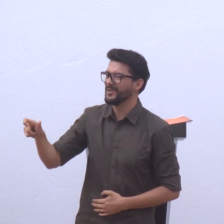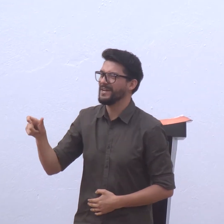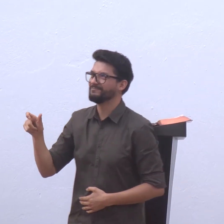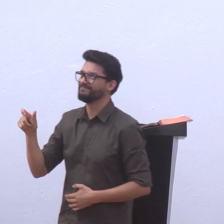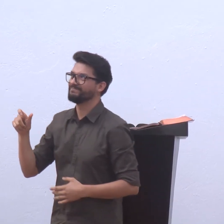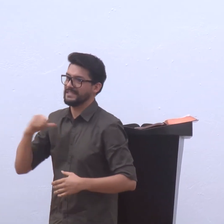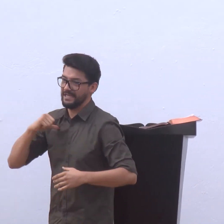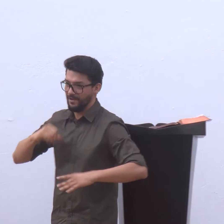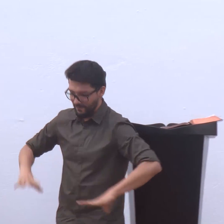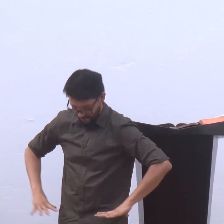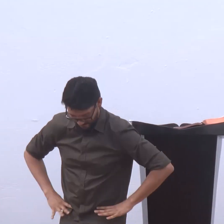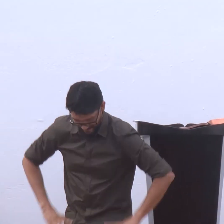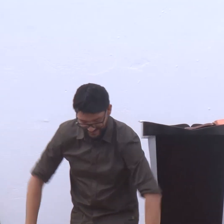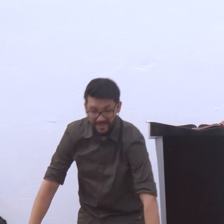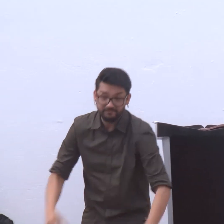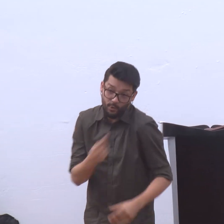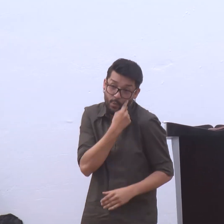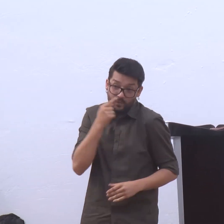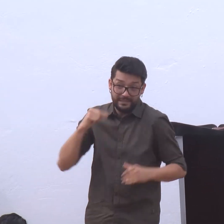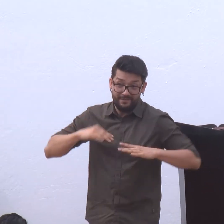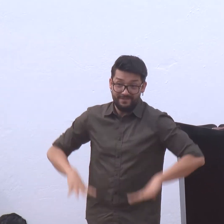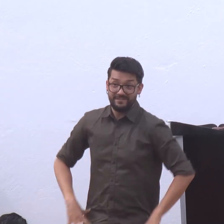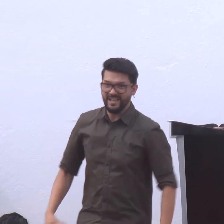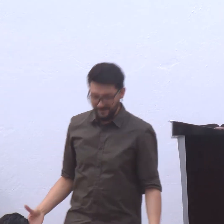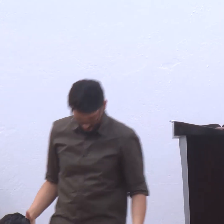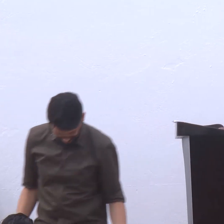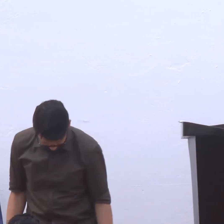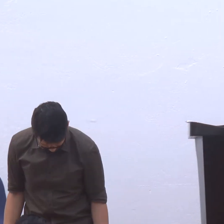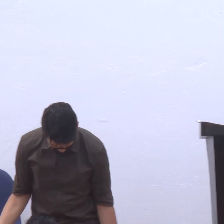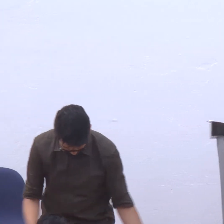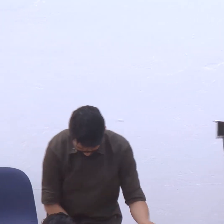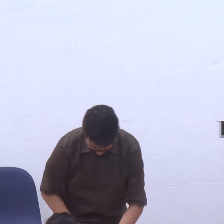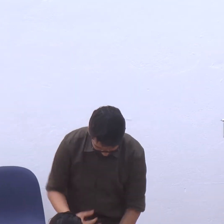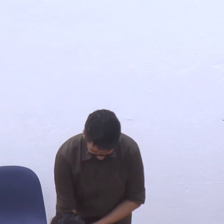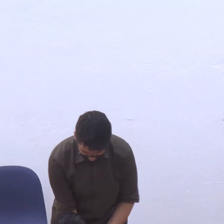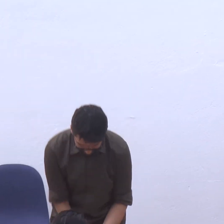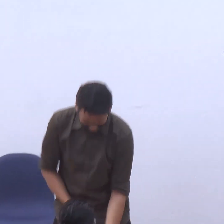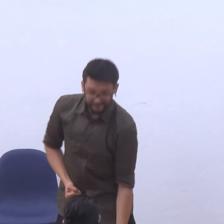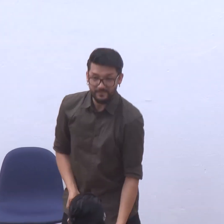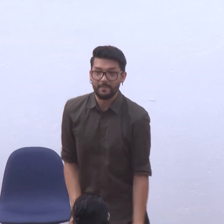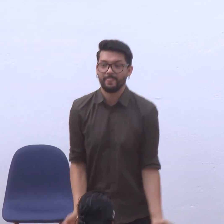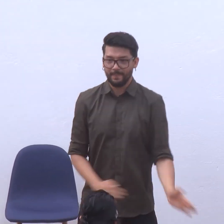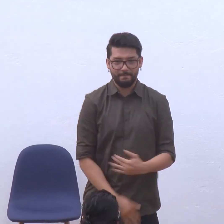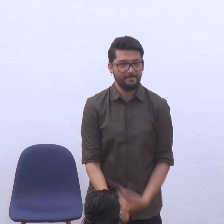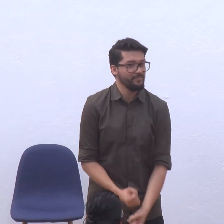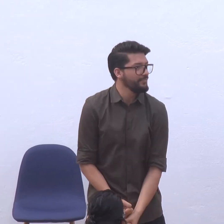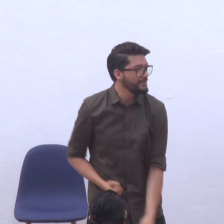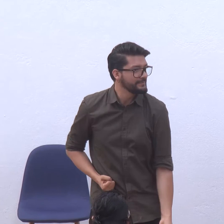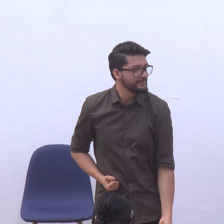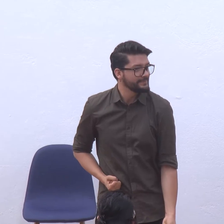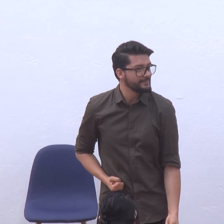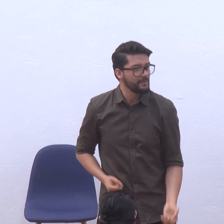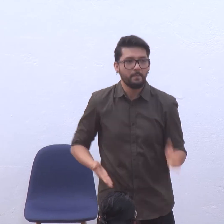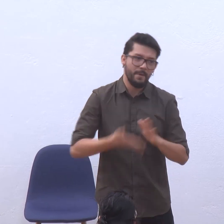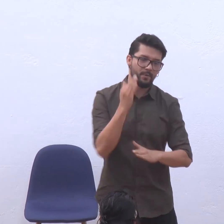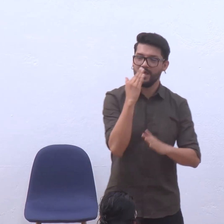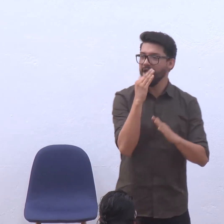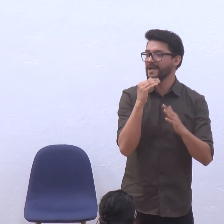de Israel, en su cultura, el Señor les decía, cíñase los lomos, cogían sus vestiduras y se las amarraban